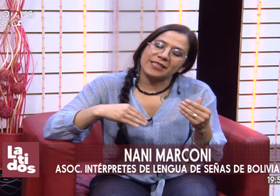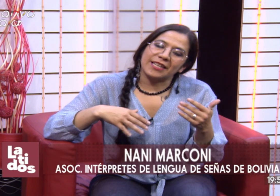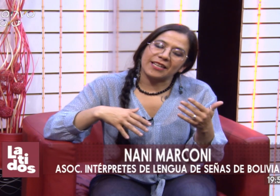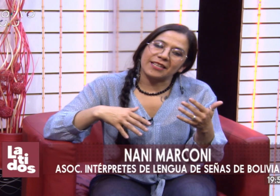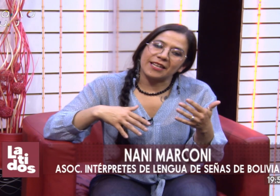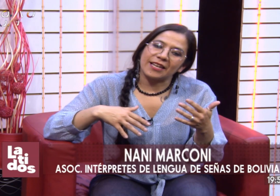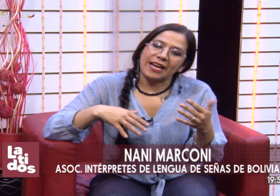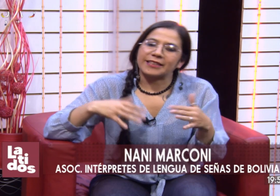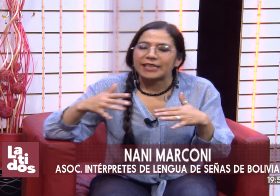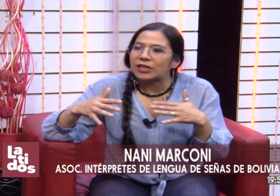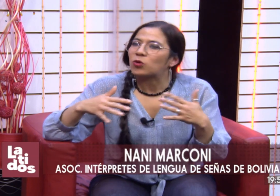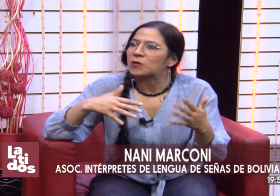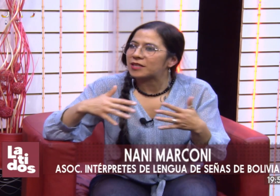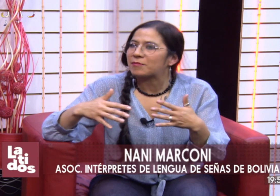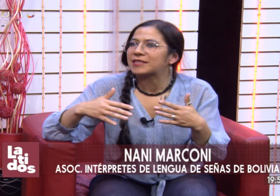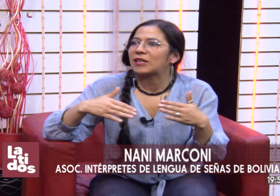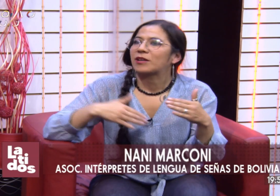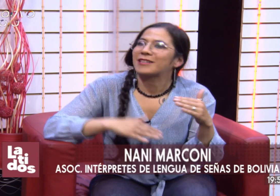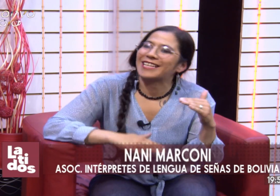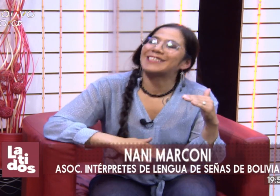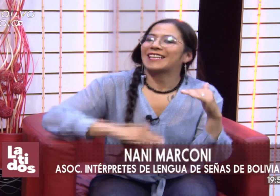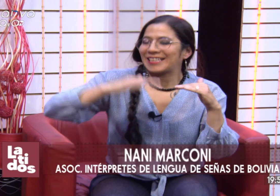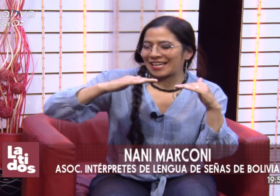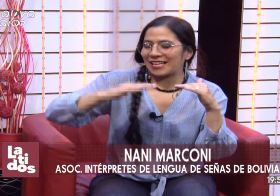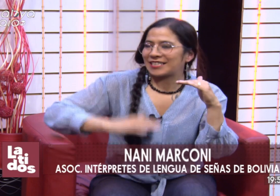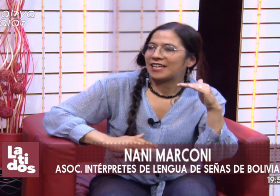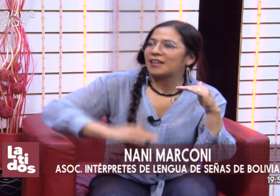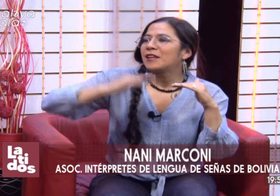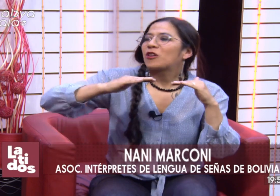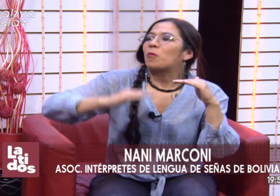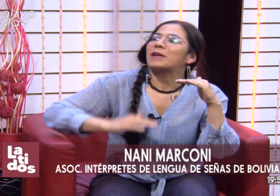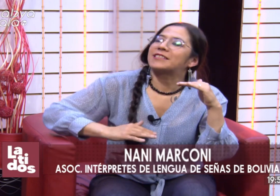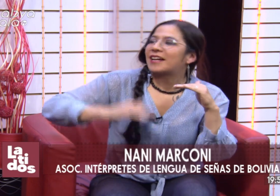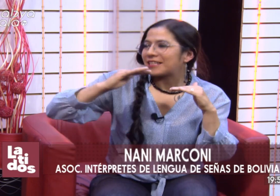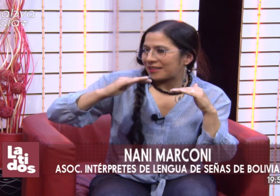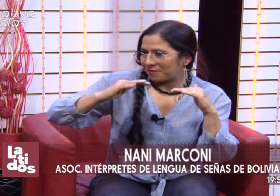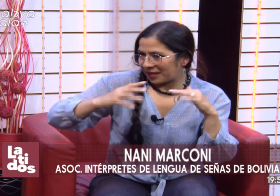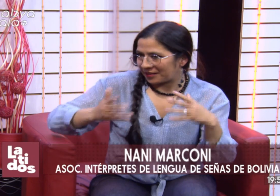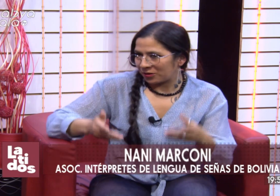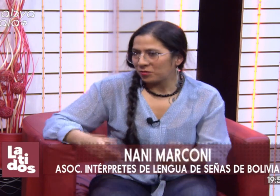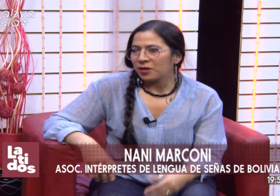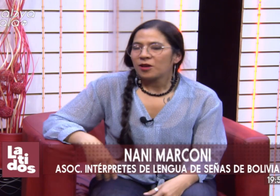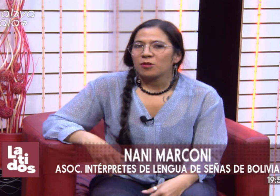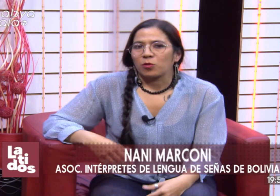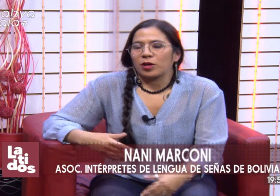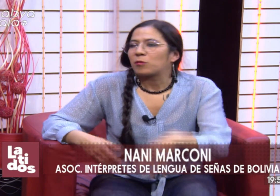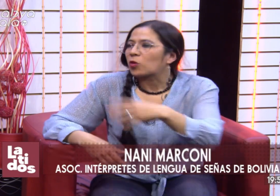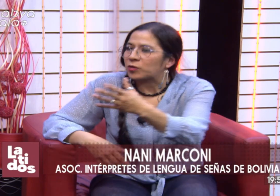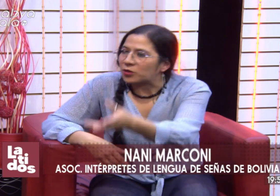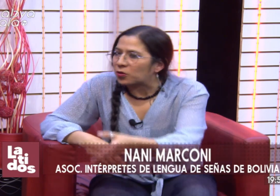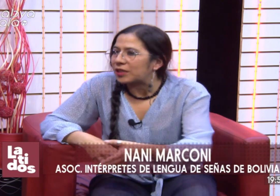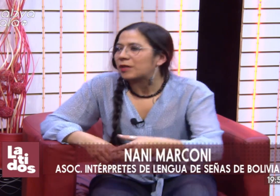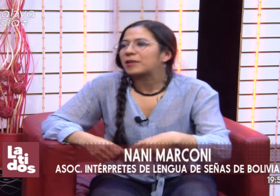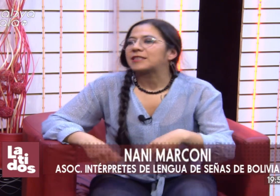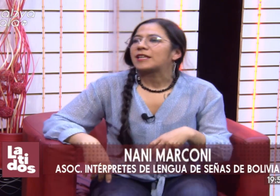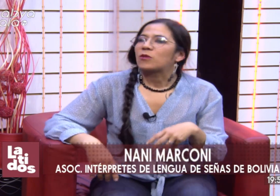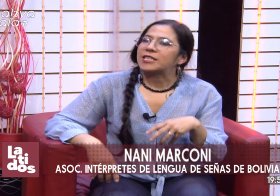de artículos y demás que lo que va a hacer es generar esa, compensar esa diferencia, ¿no? Por ejemplo, contando con intérpretes de lengua de